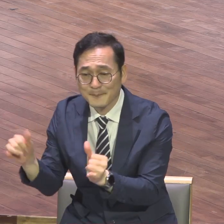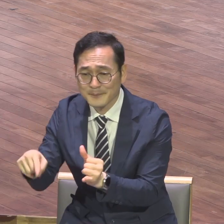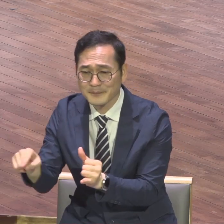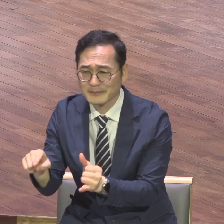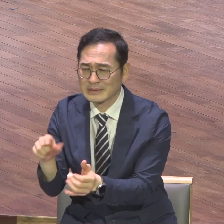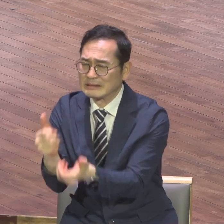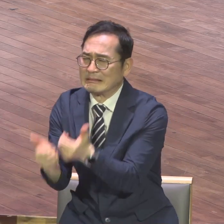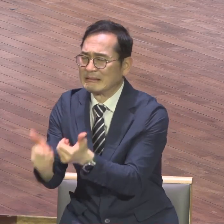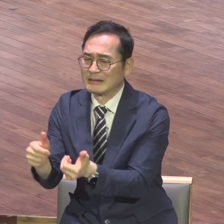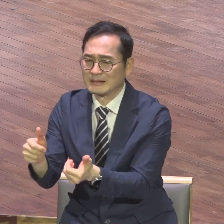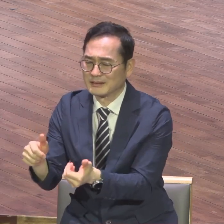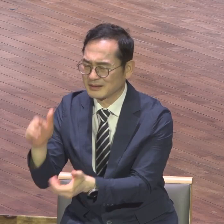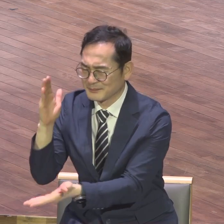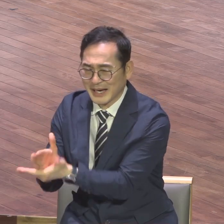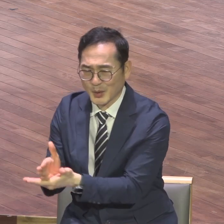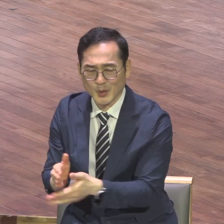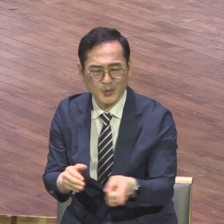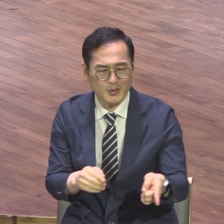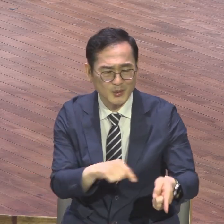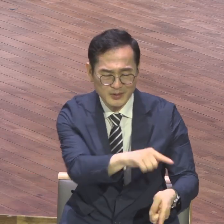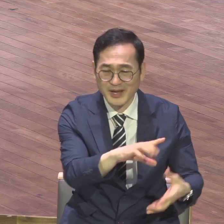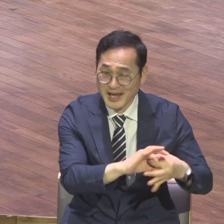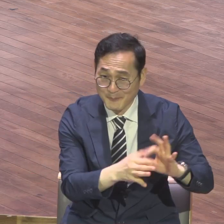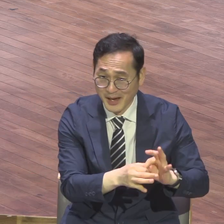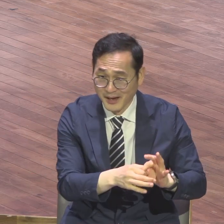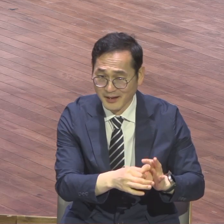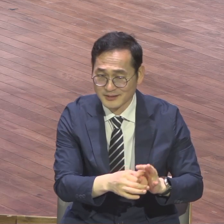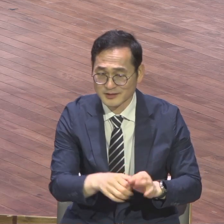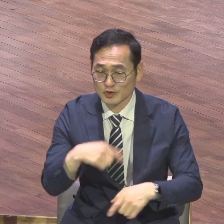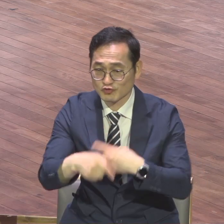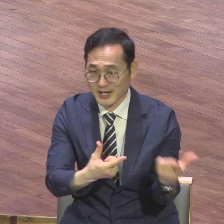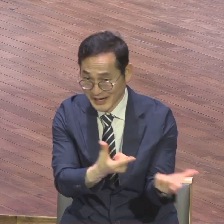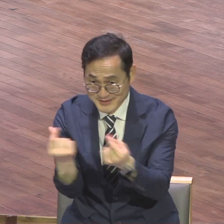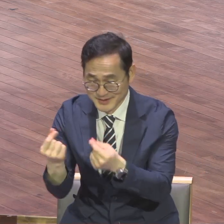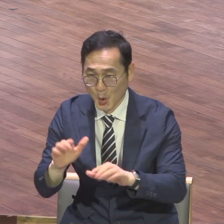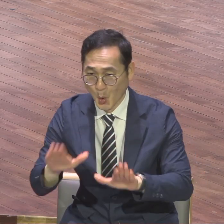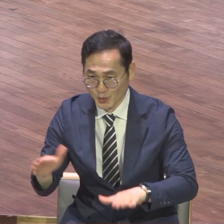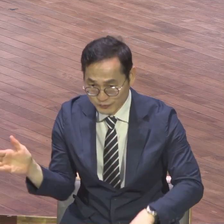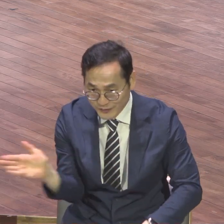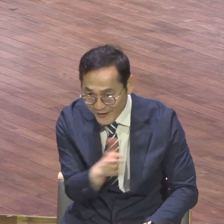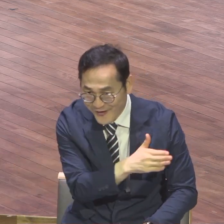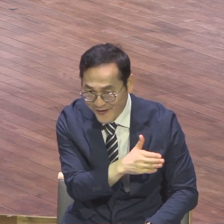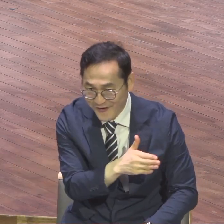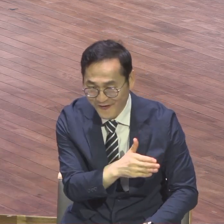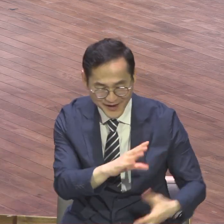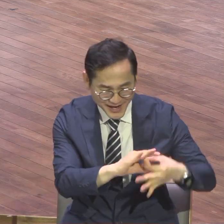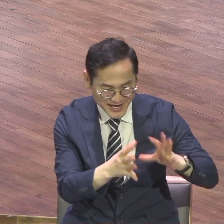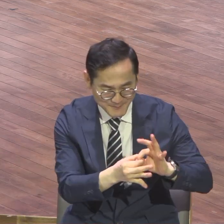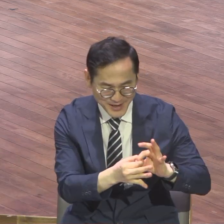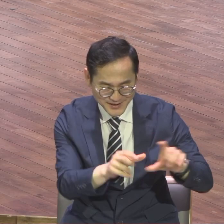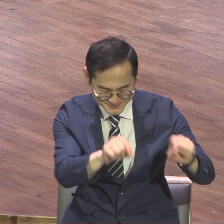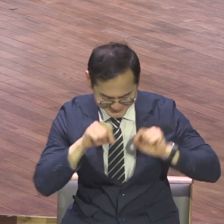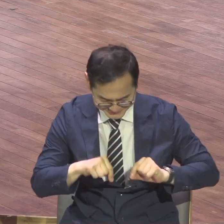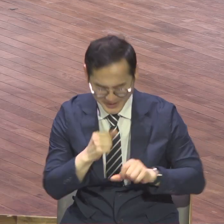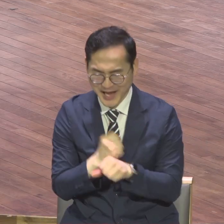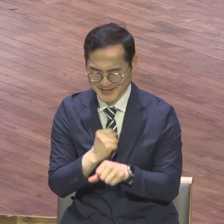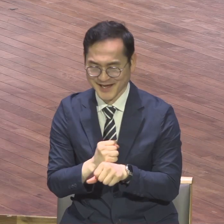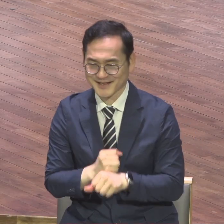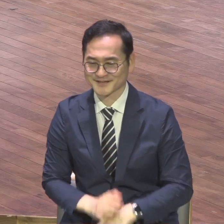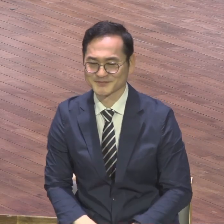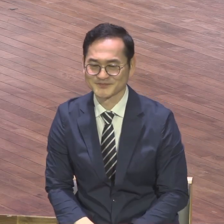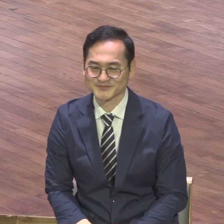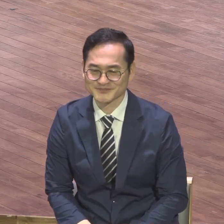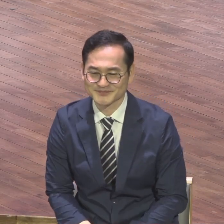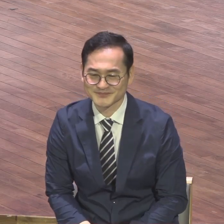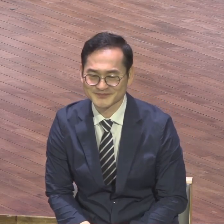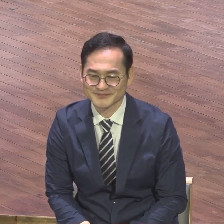오늘부터 헬라파 사역자 되자. 헬라 사람 다 수용. 그래 싹 다 헬라 사람들이 다 수용할 수 있는.